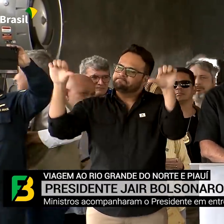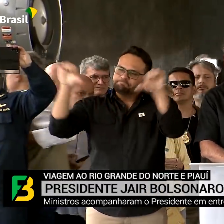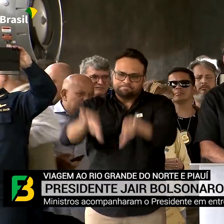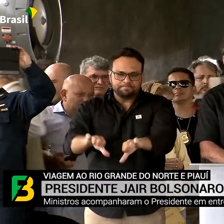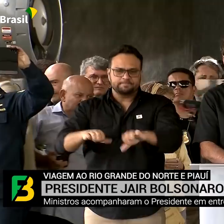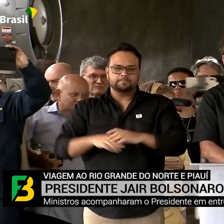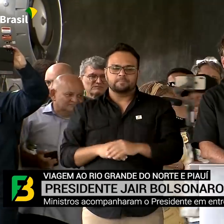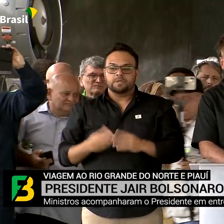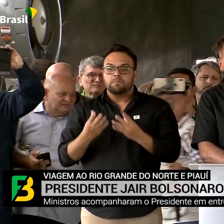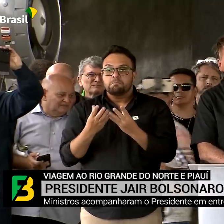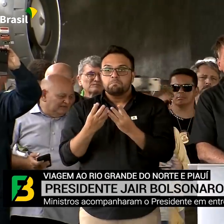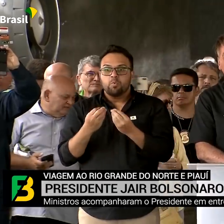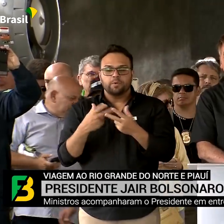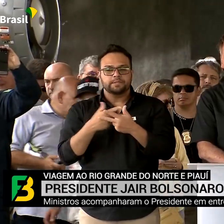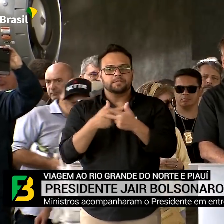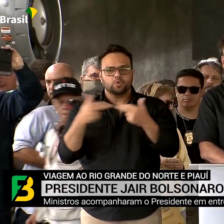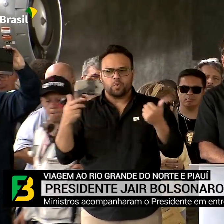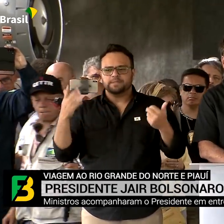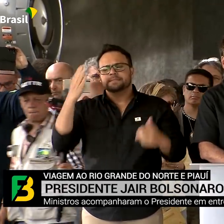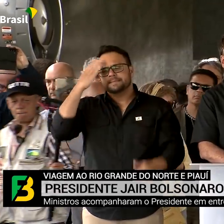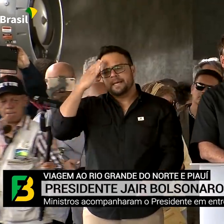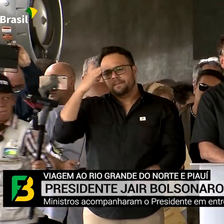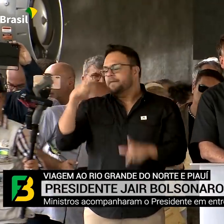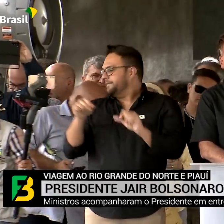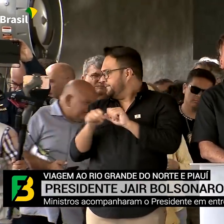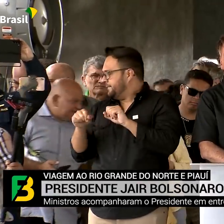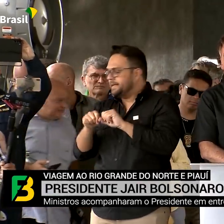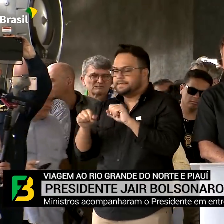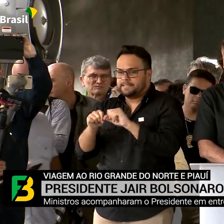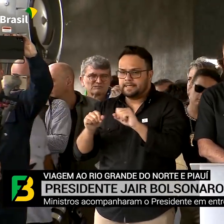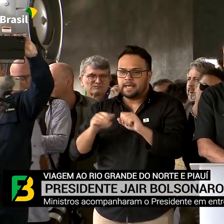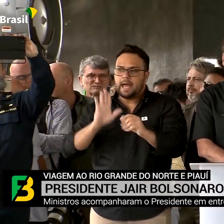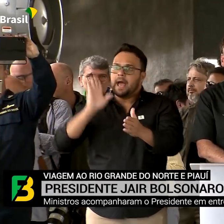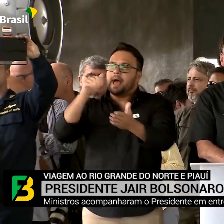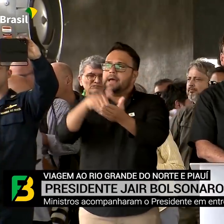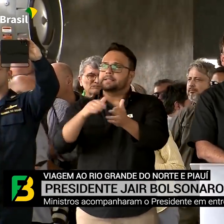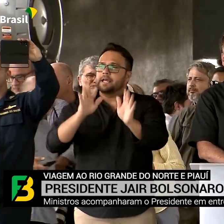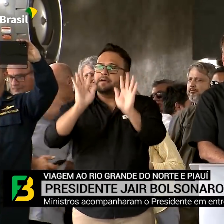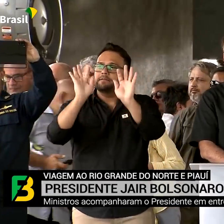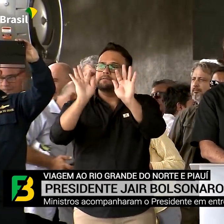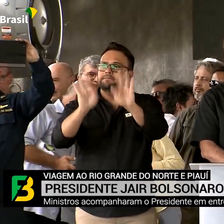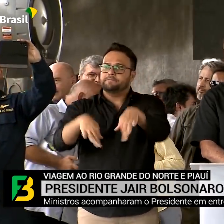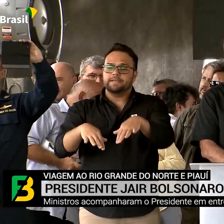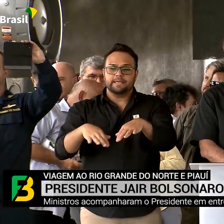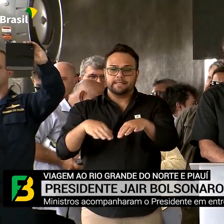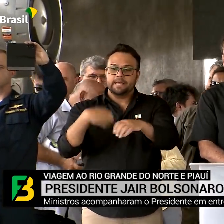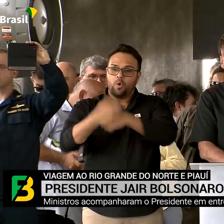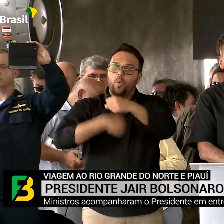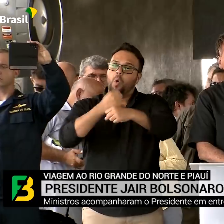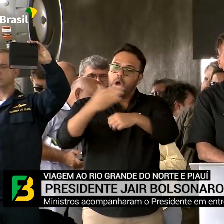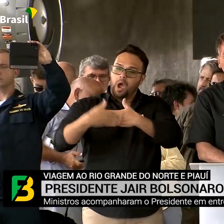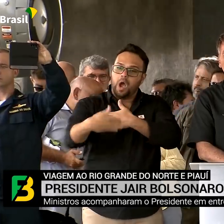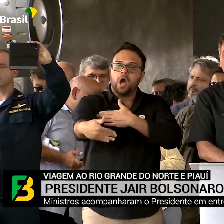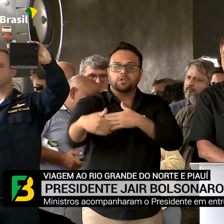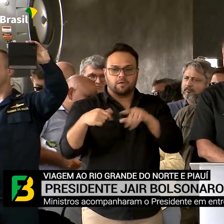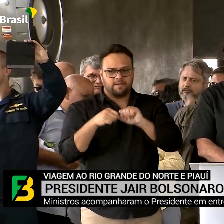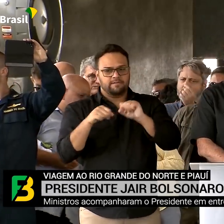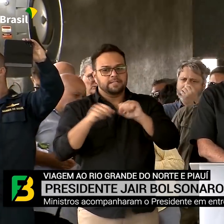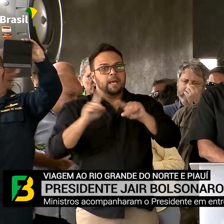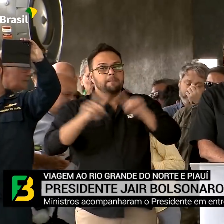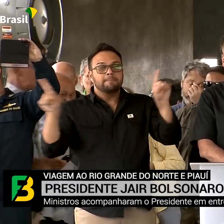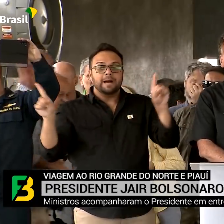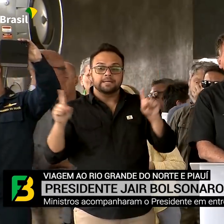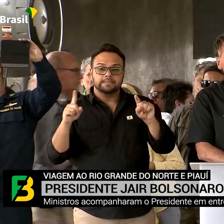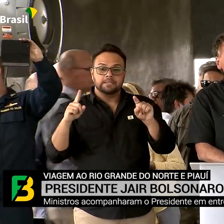Muitas coisas estamos fazendo e faremos até o final do corrente ano. Mas o que é de